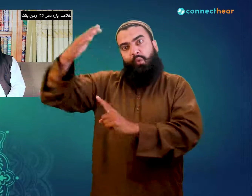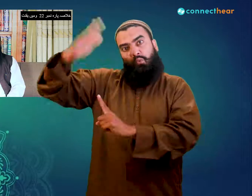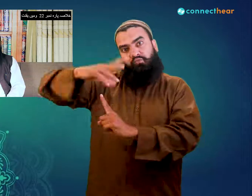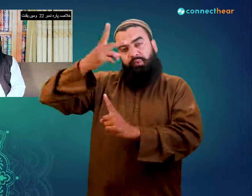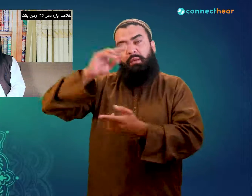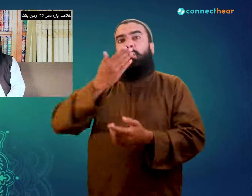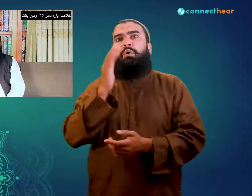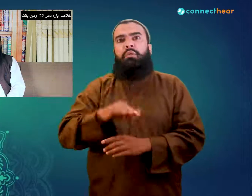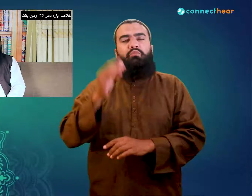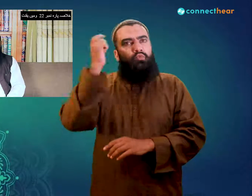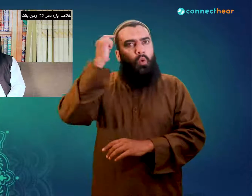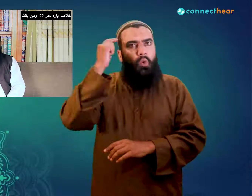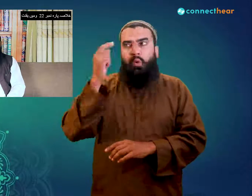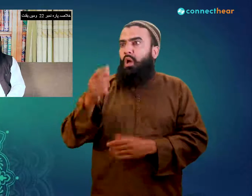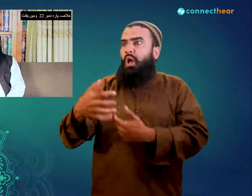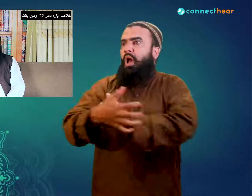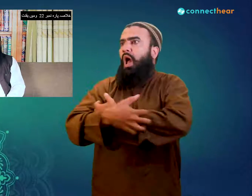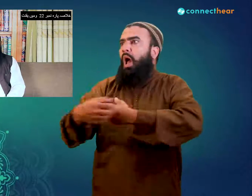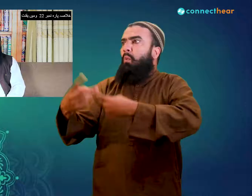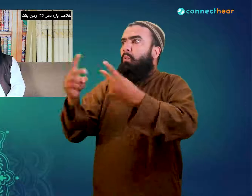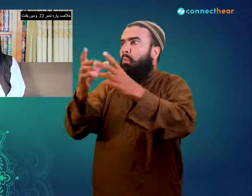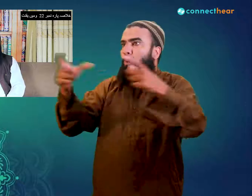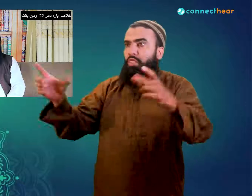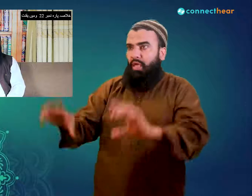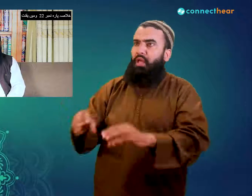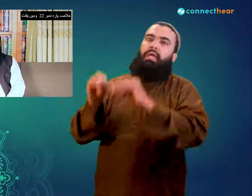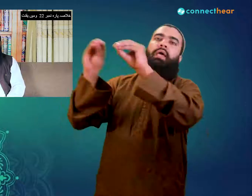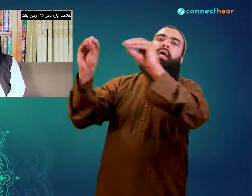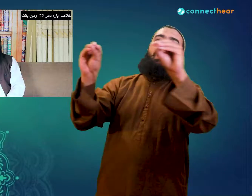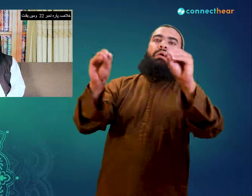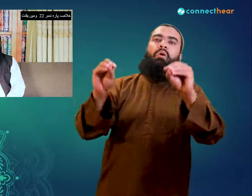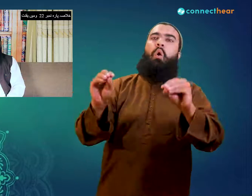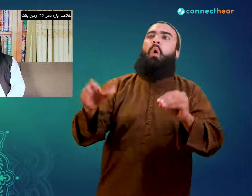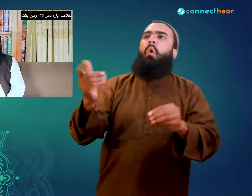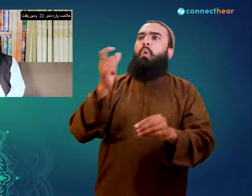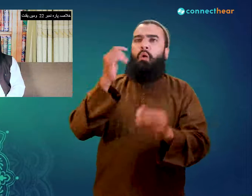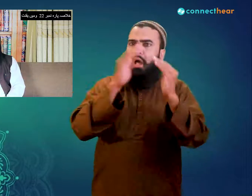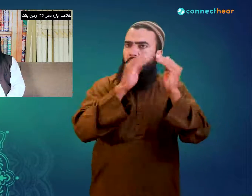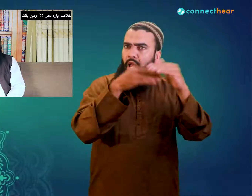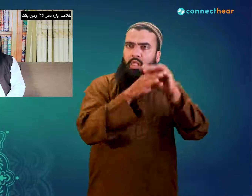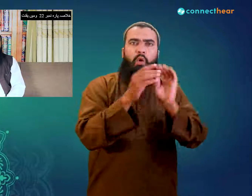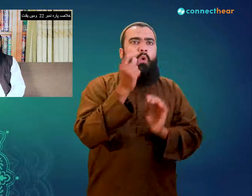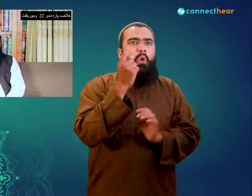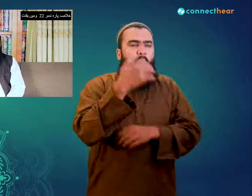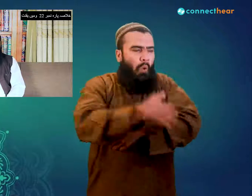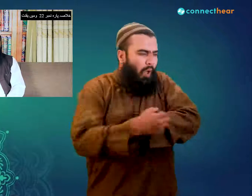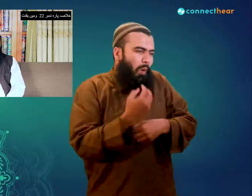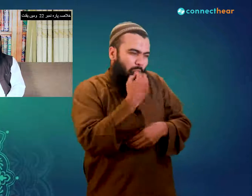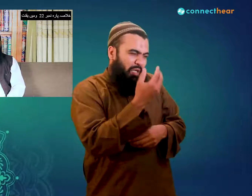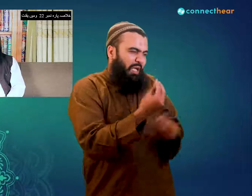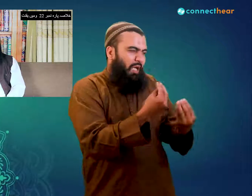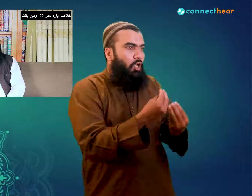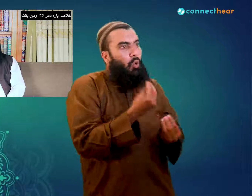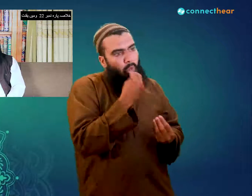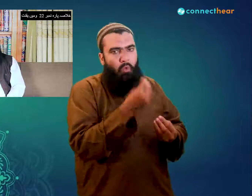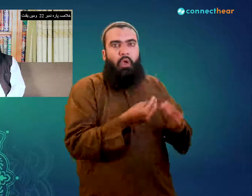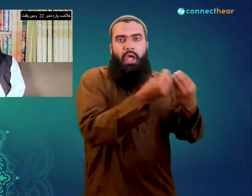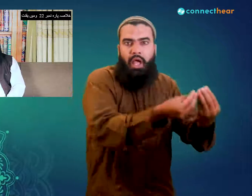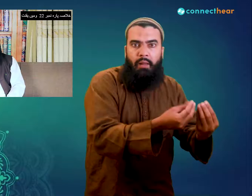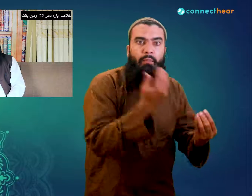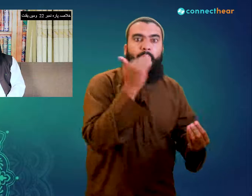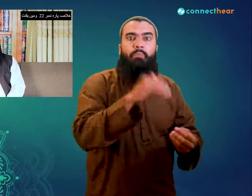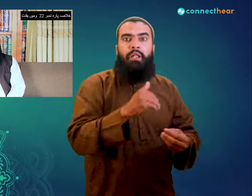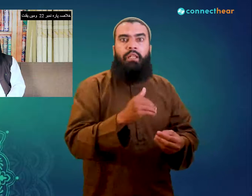ہیں، اور اگر سری یعنی خفیہ مصلحت ہے تو پھر خفیہ خرچ کرتے ہیں۔ تو اللہ نے ایسے لوگوں کے بارے میں